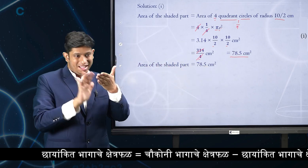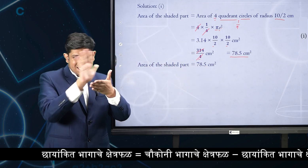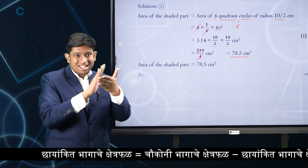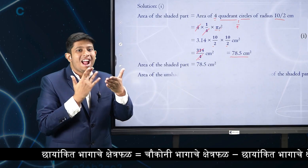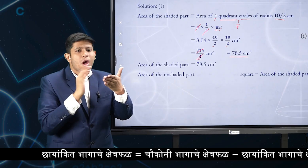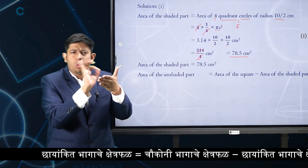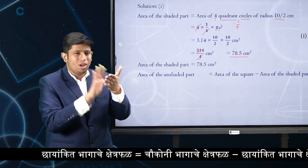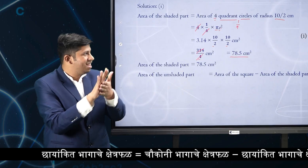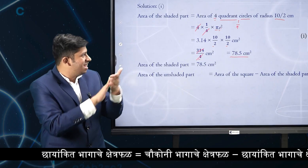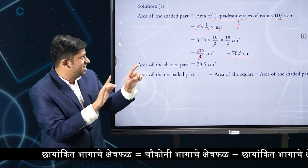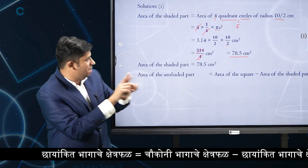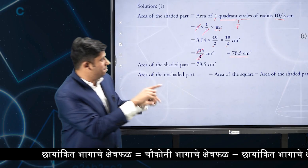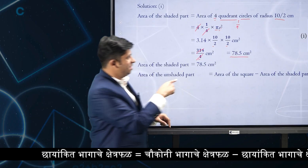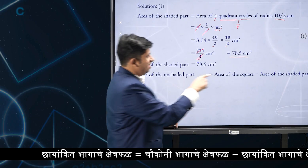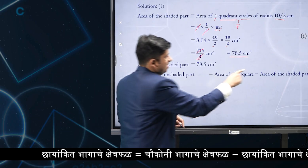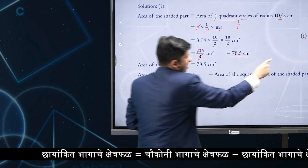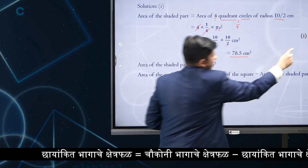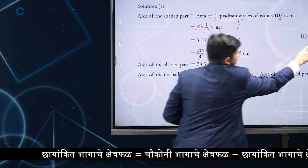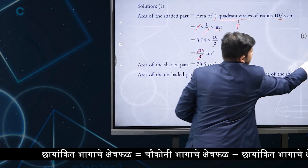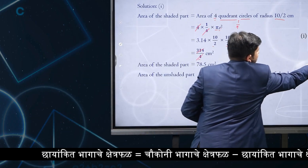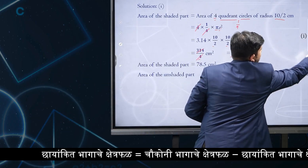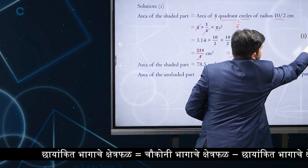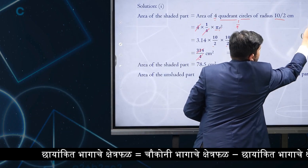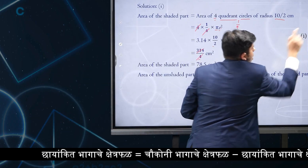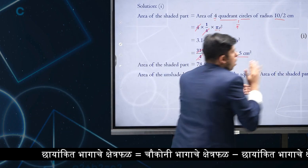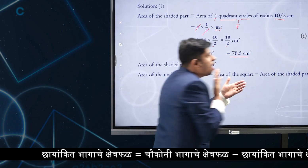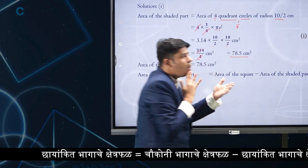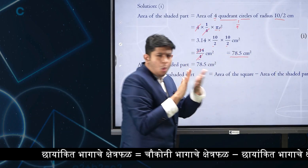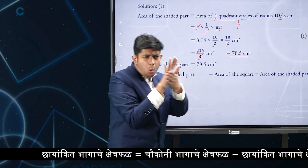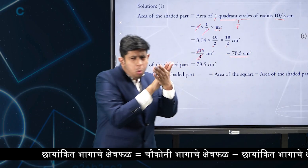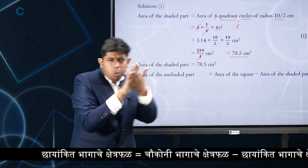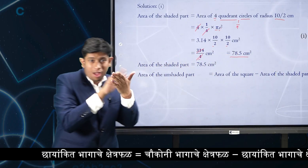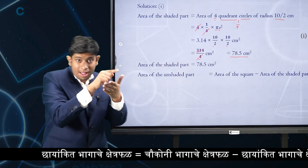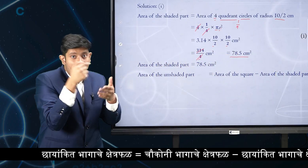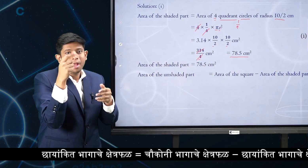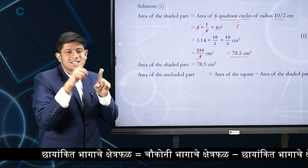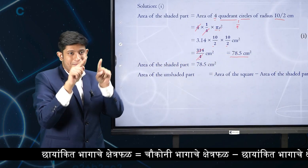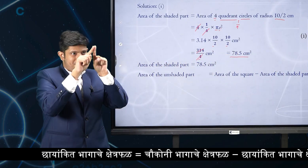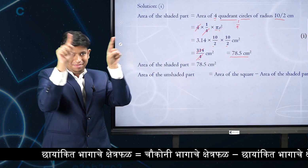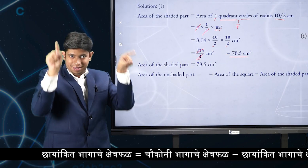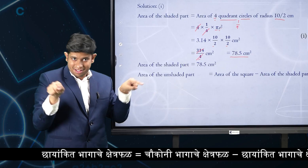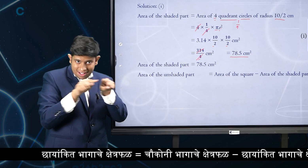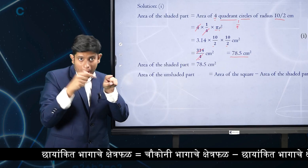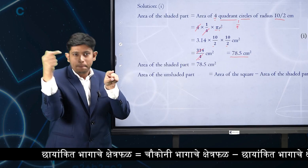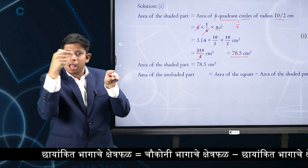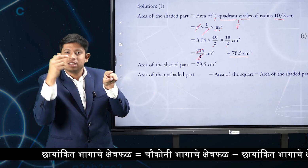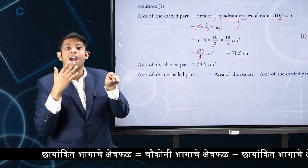तर छायांकित भागांचे क्षेत्रफळ असे आहे चौकोनी भागाचे क्षेत्रफळ मायनस छायांकित भागाचे क्षेत्रफळ.